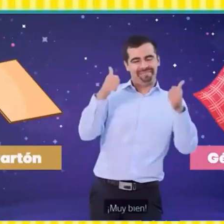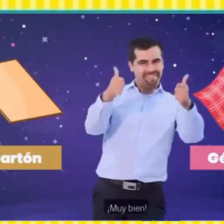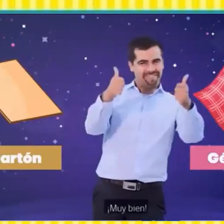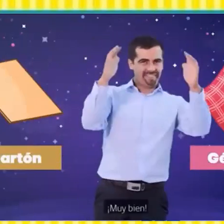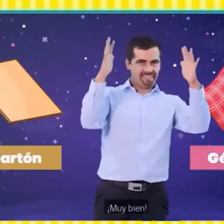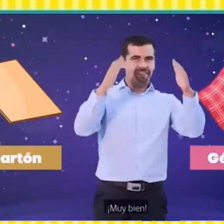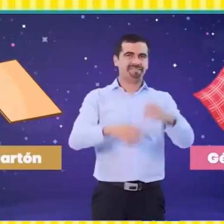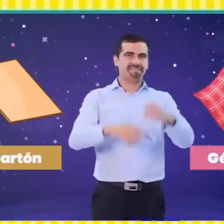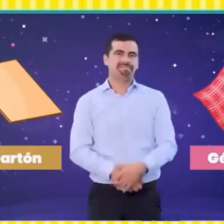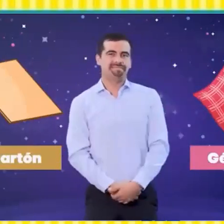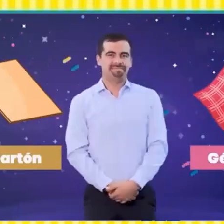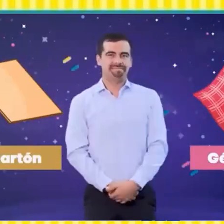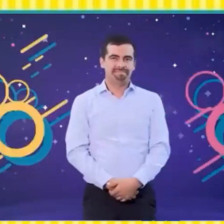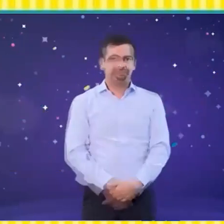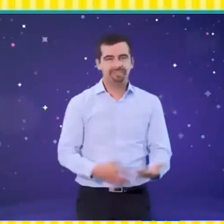¡Muy bien!